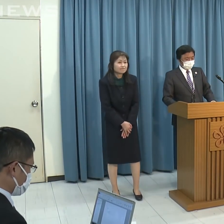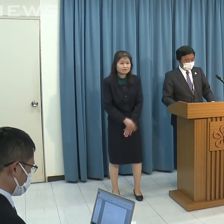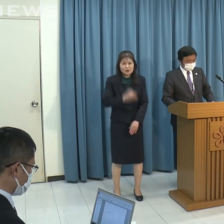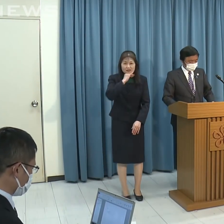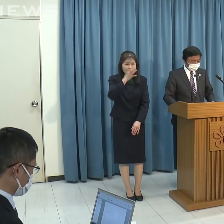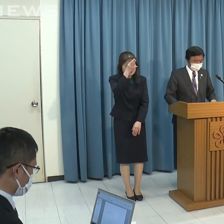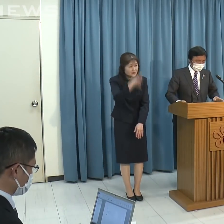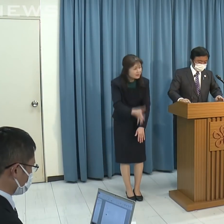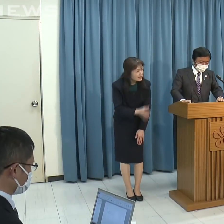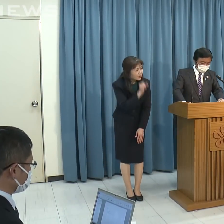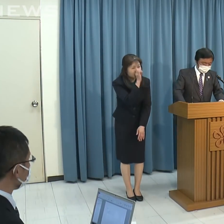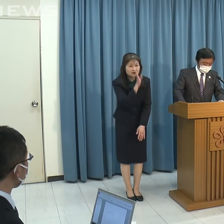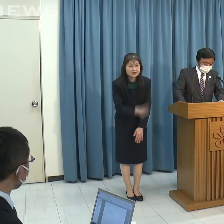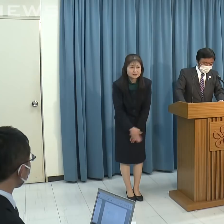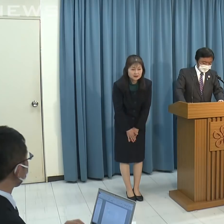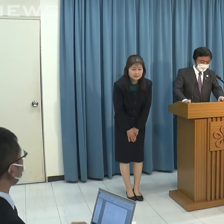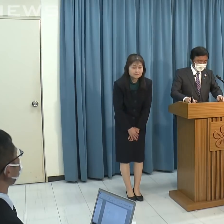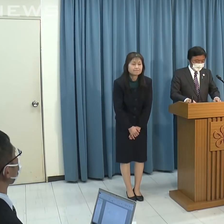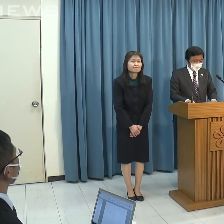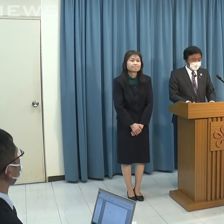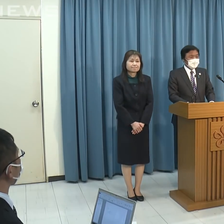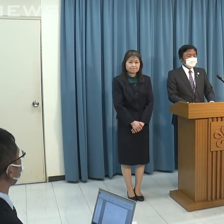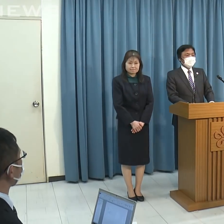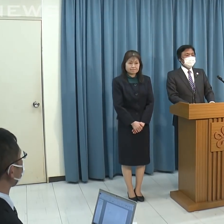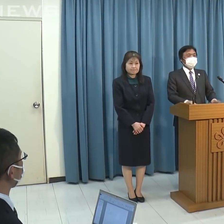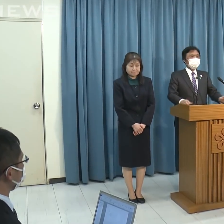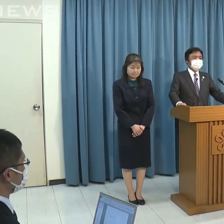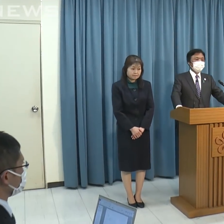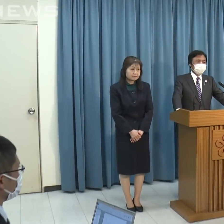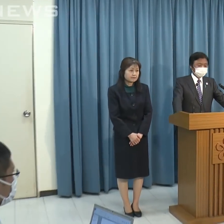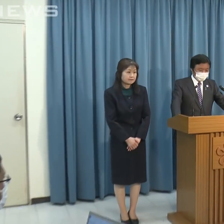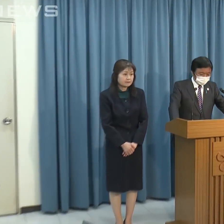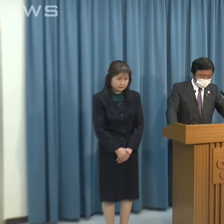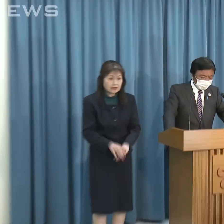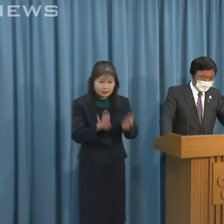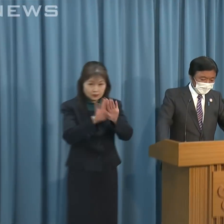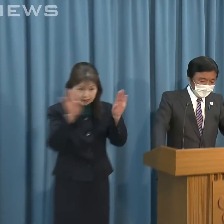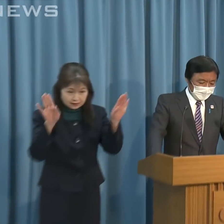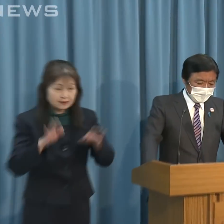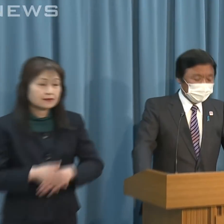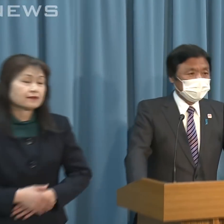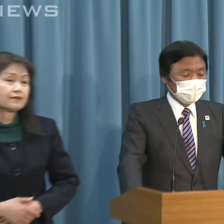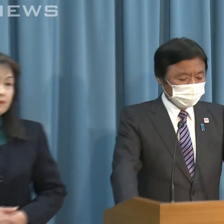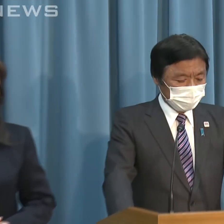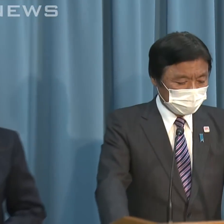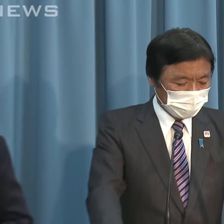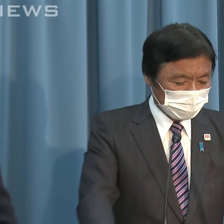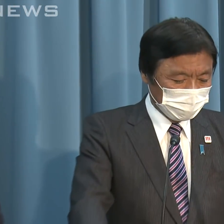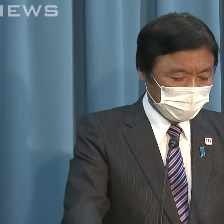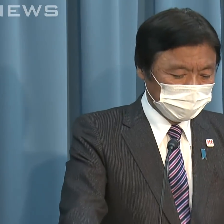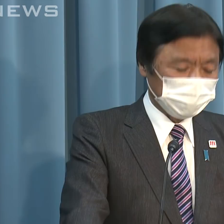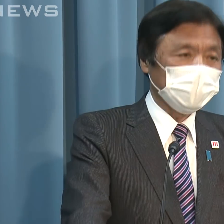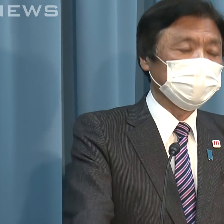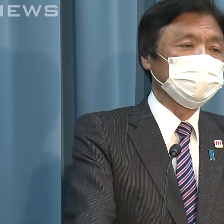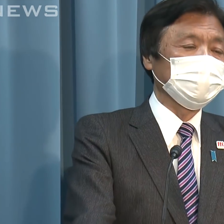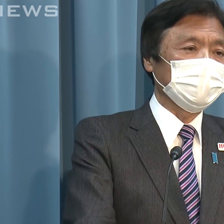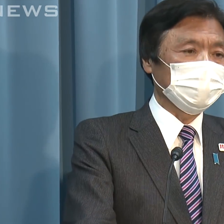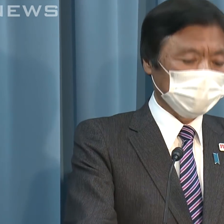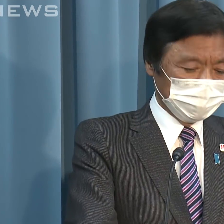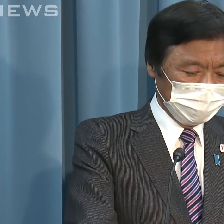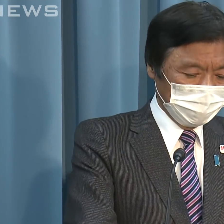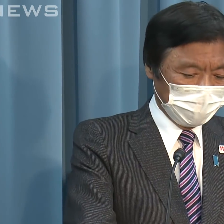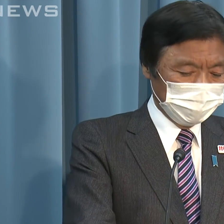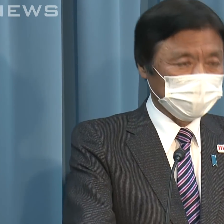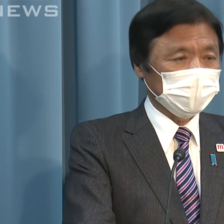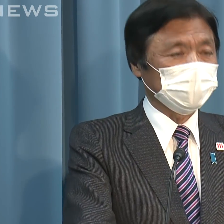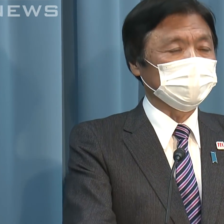お待たせしました。よろしくお願いいたします。それでは始めます。まずはじめに新型コロナウイルス感染症でお